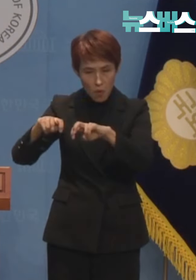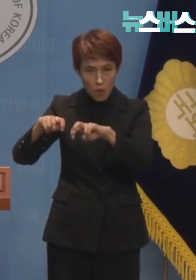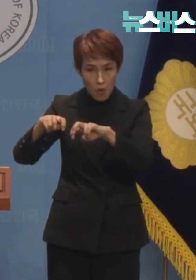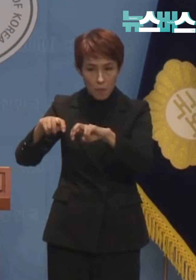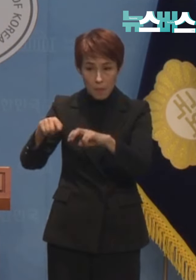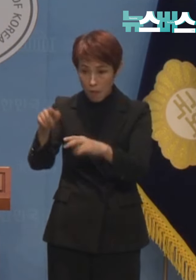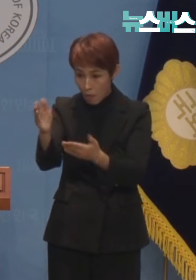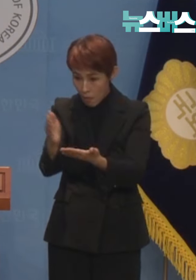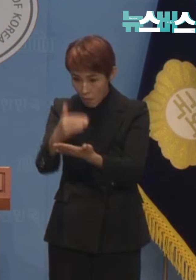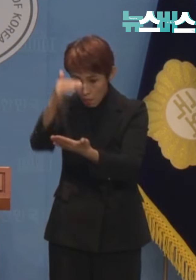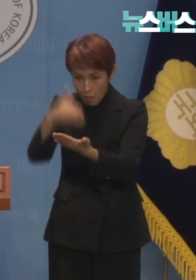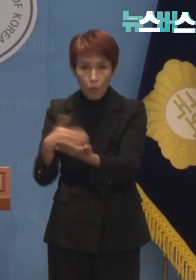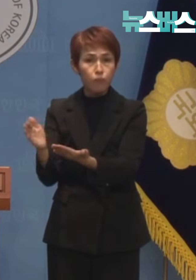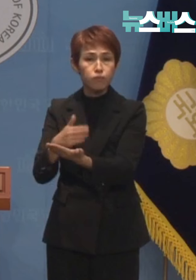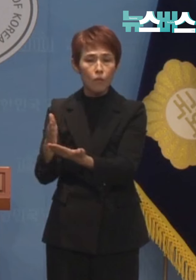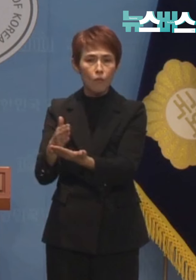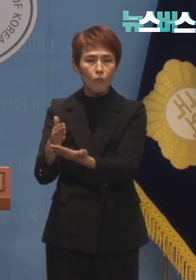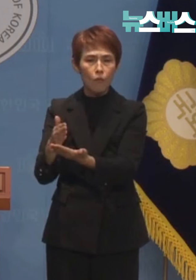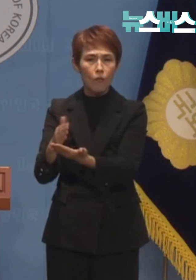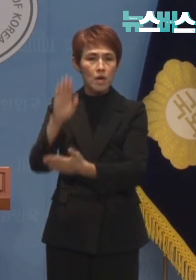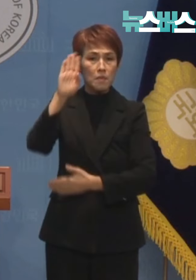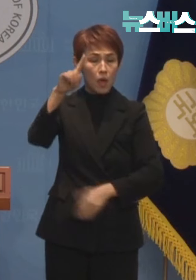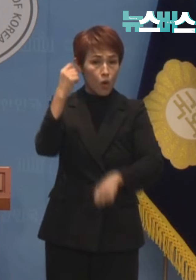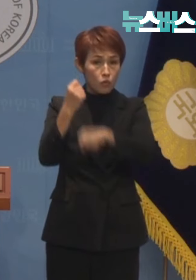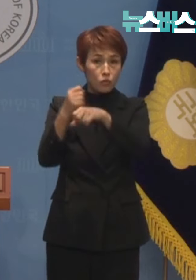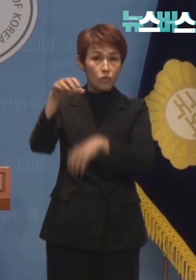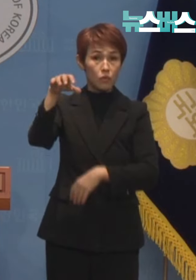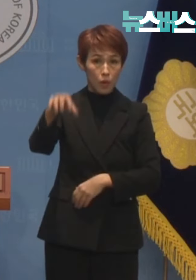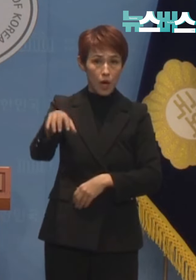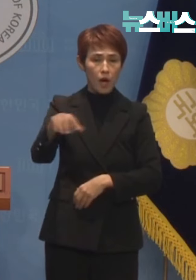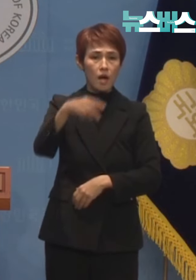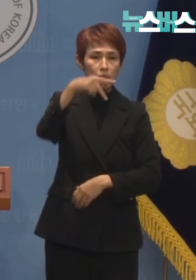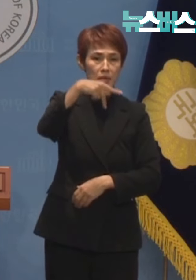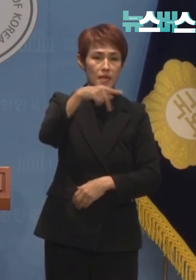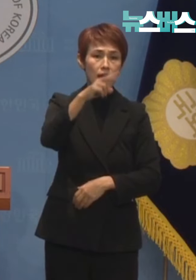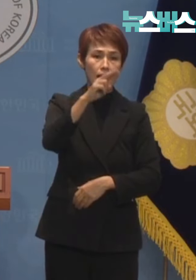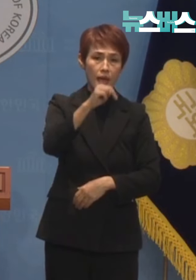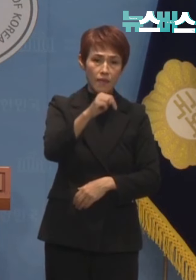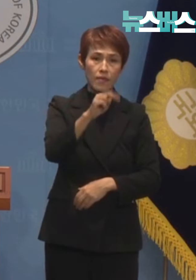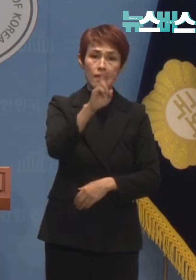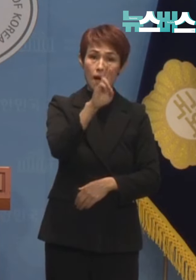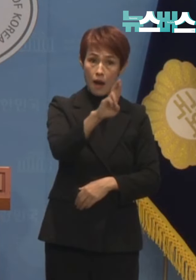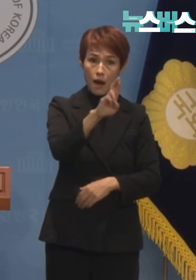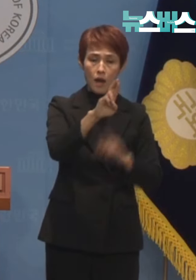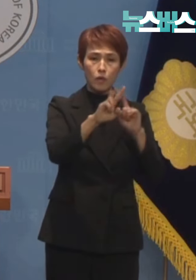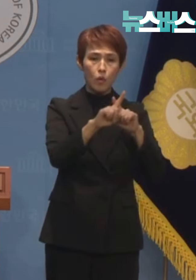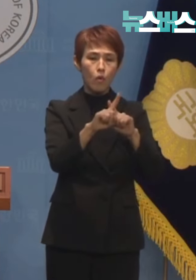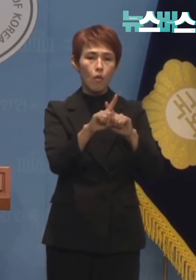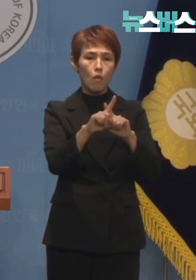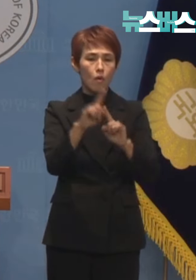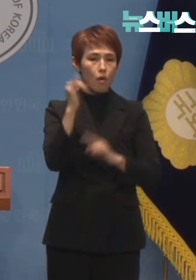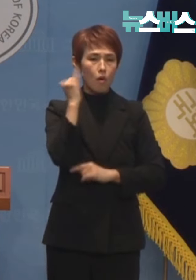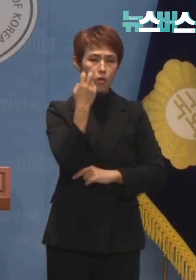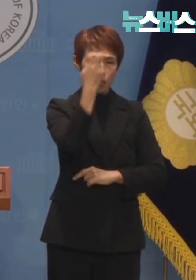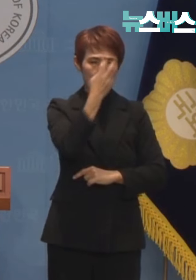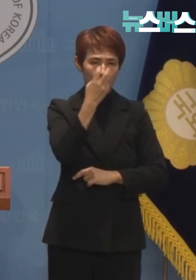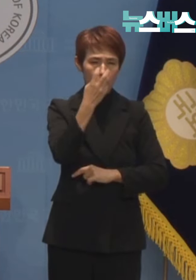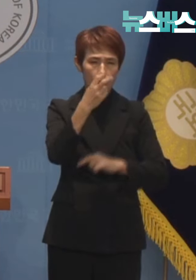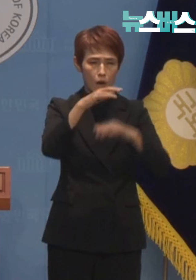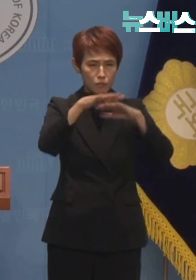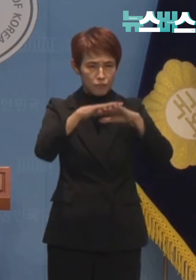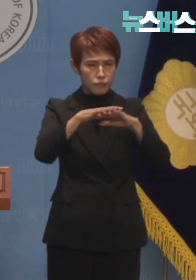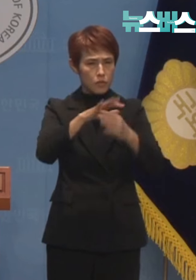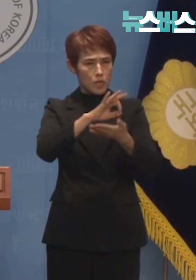없는 것으로 확인되었습니다. 미래한국연구소가 PNR의 서버와 여론조사 분석 툴을 사용한 것은